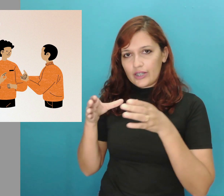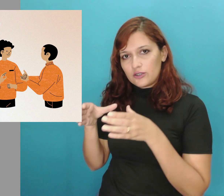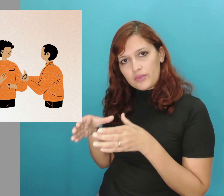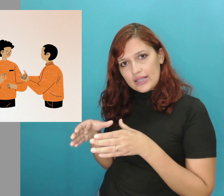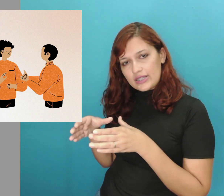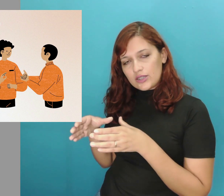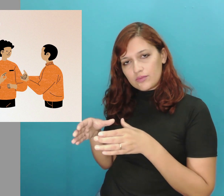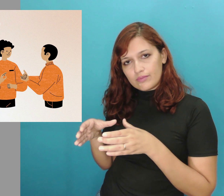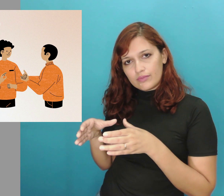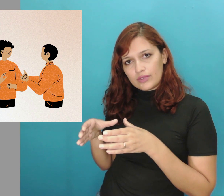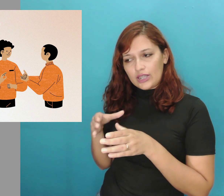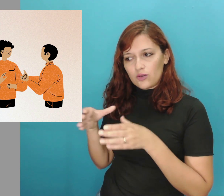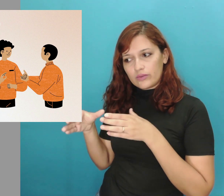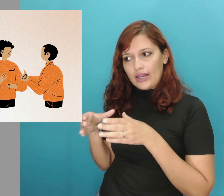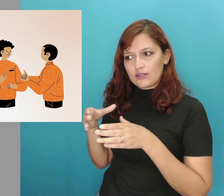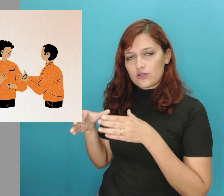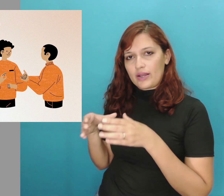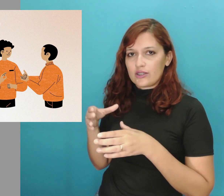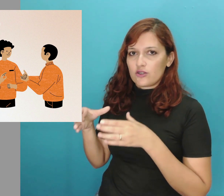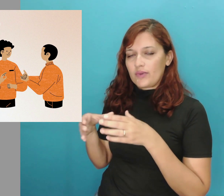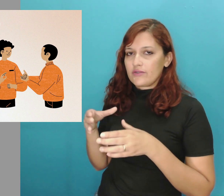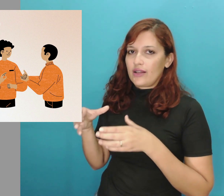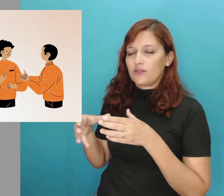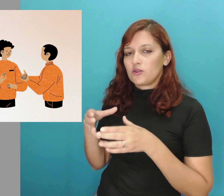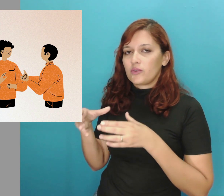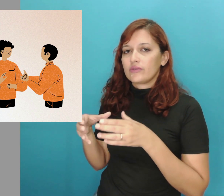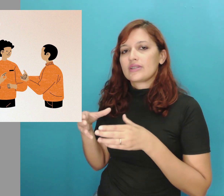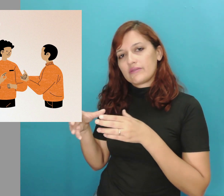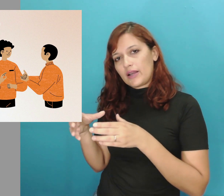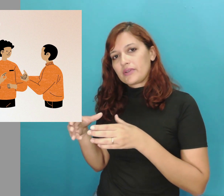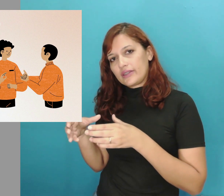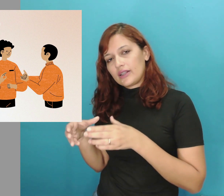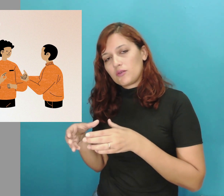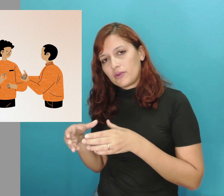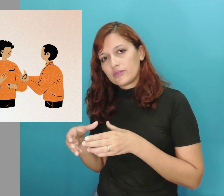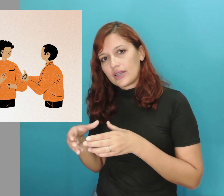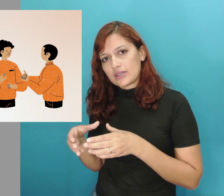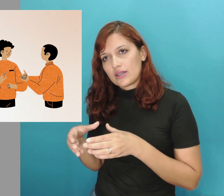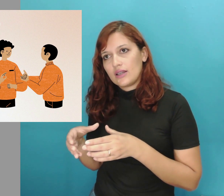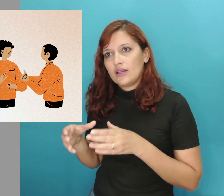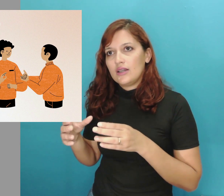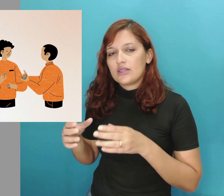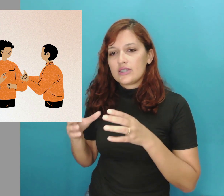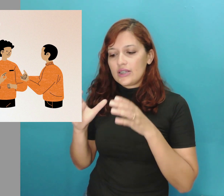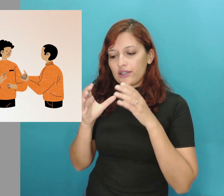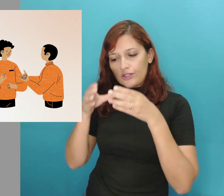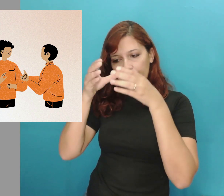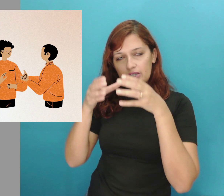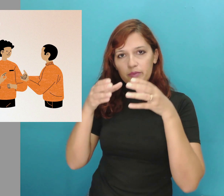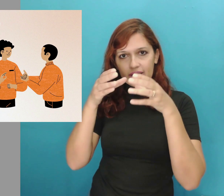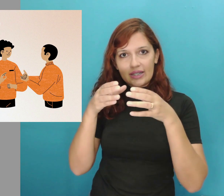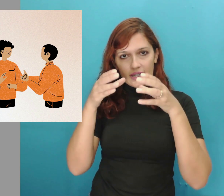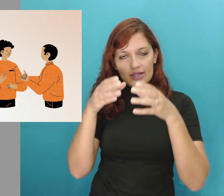no Brasil e tem contatos, seus pais falam língua portuguesa, ele vai aprender a língua portuguesa. Se esta mesma